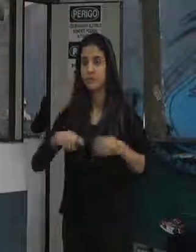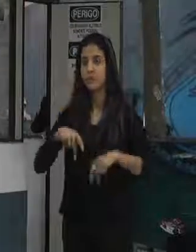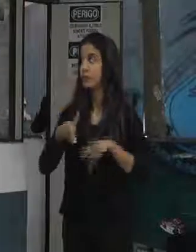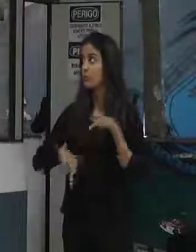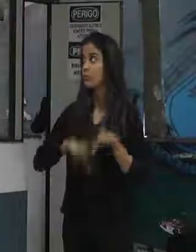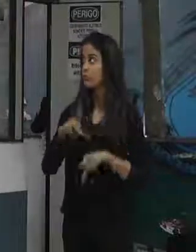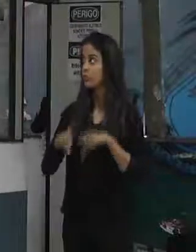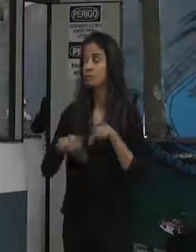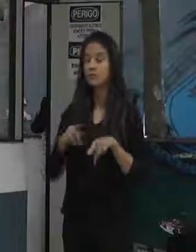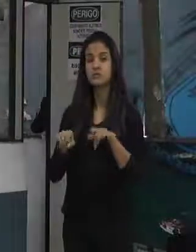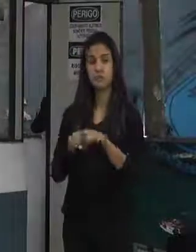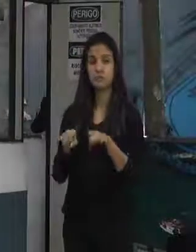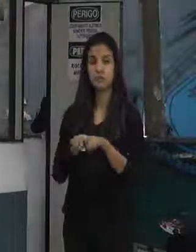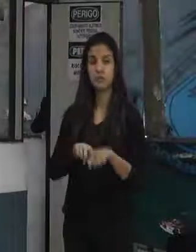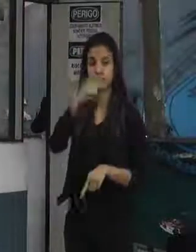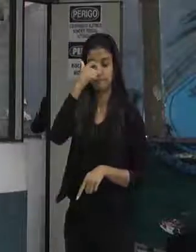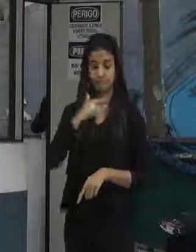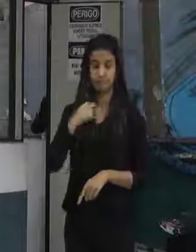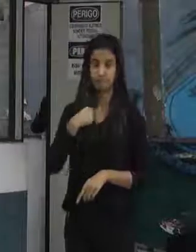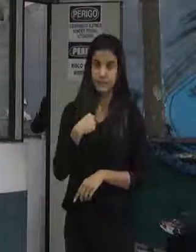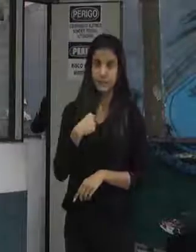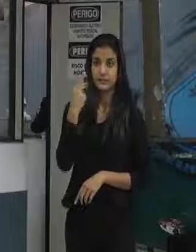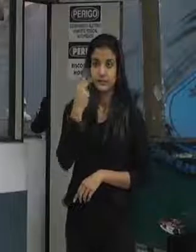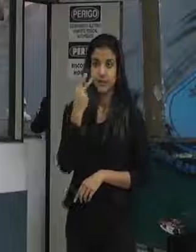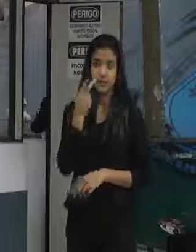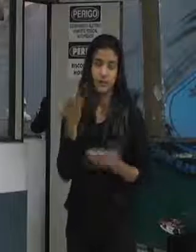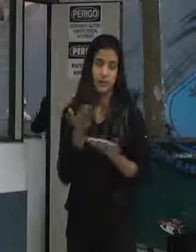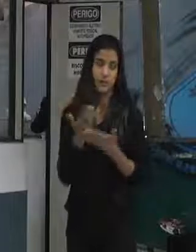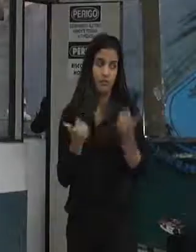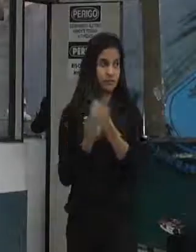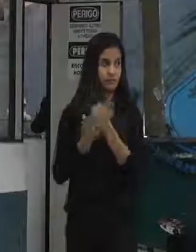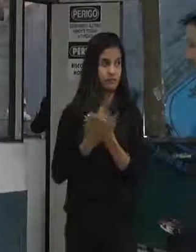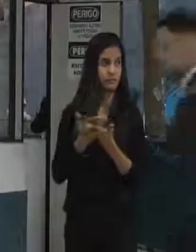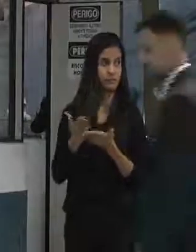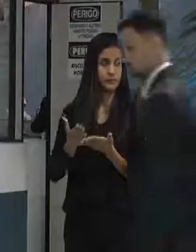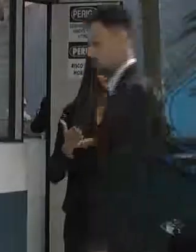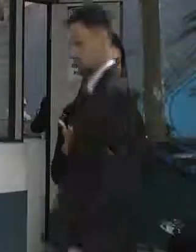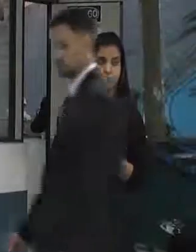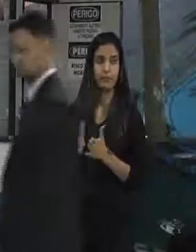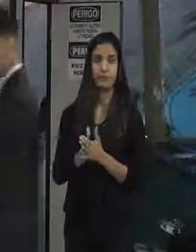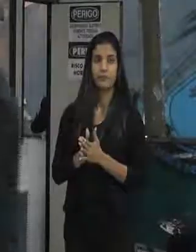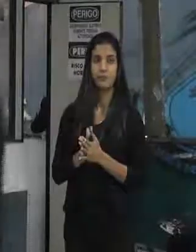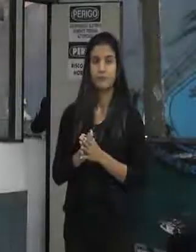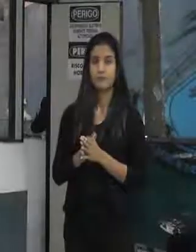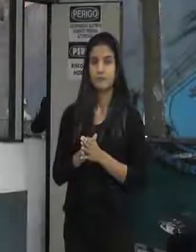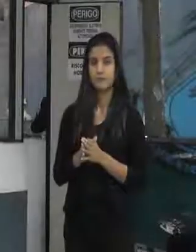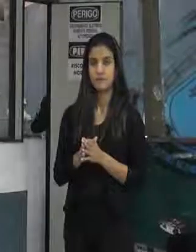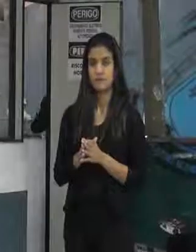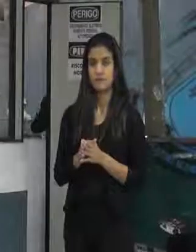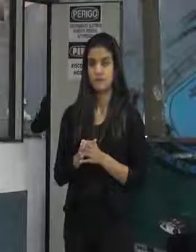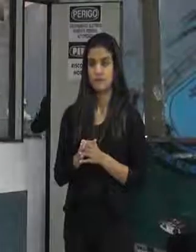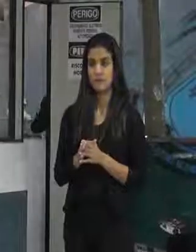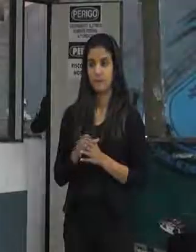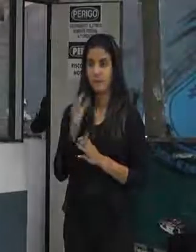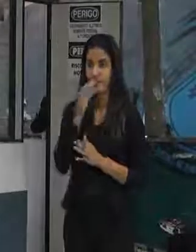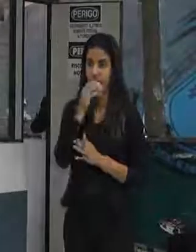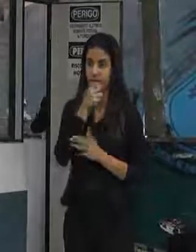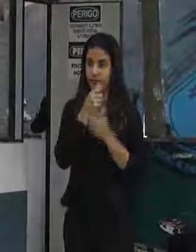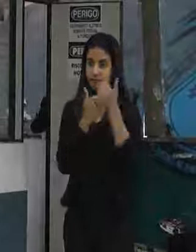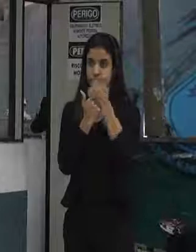desse vereador que por aqui passa por pequeno tempo. E,